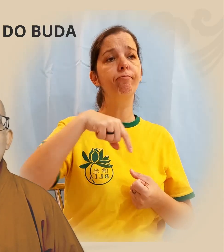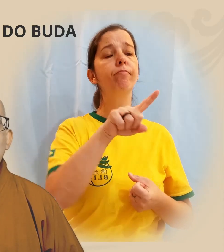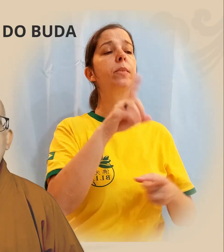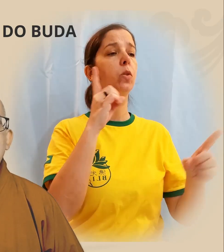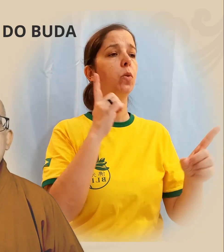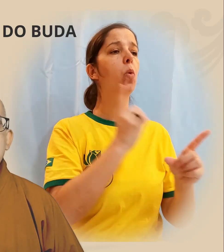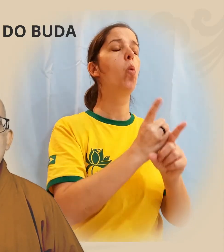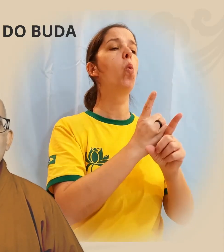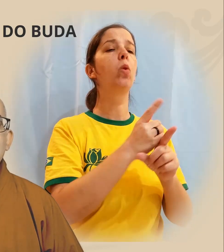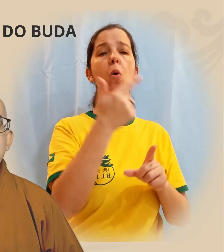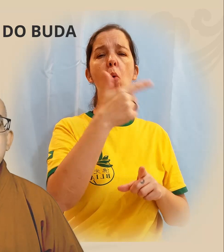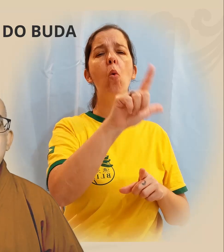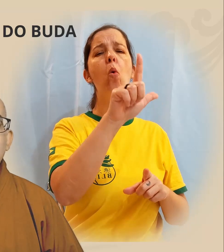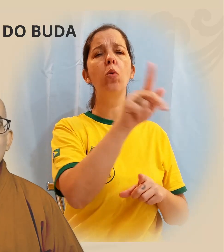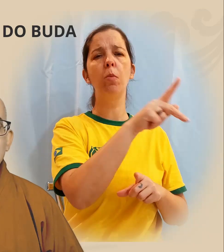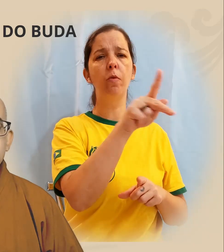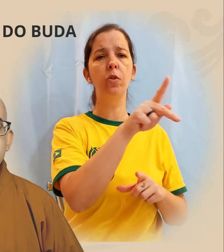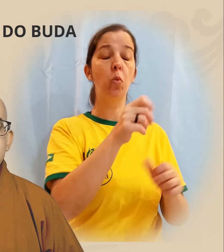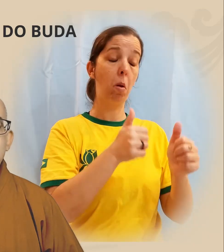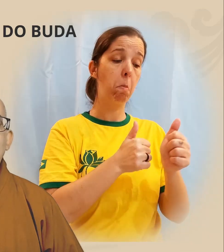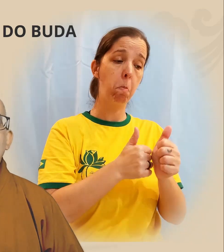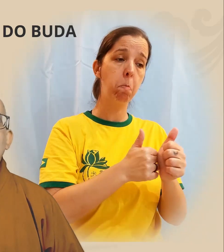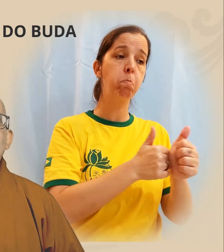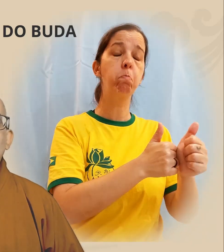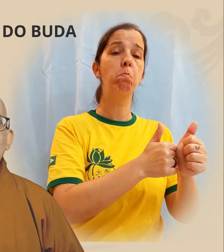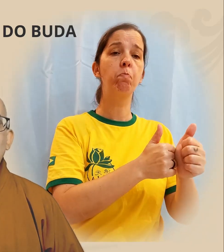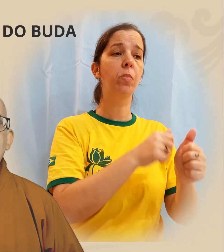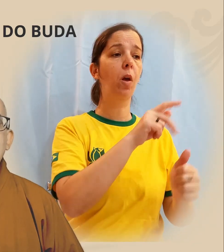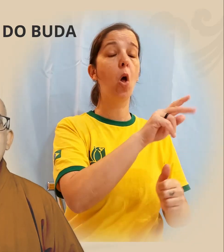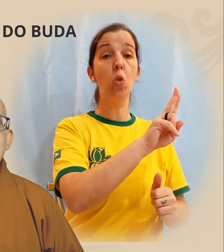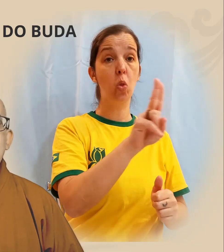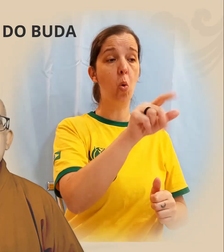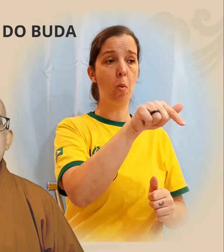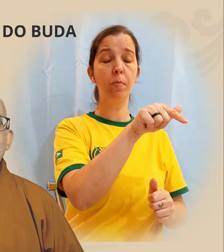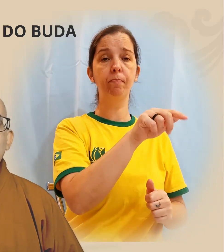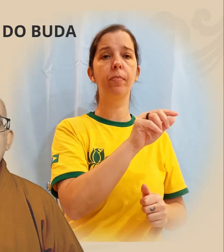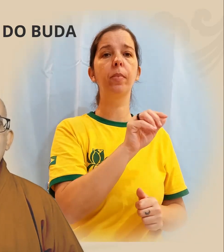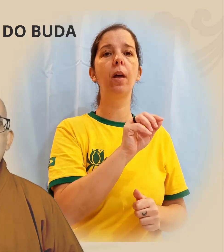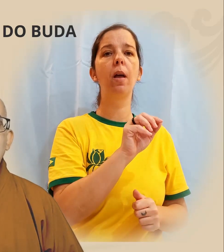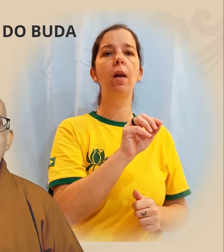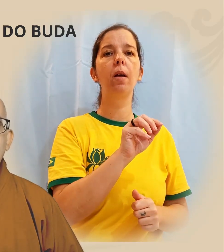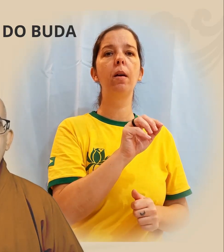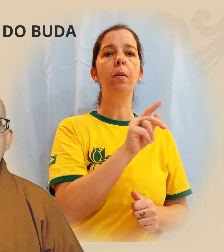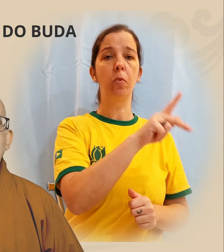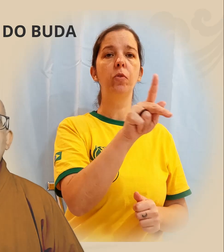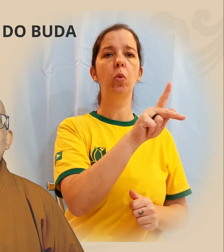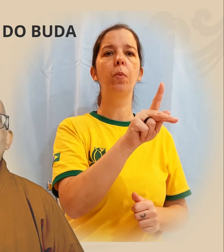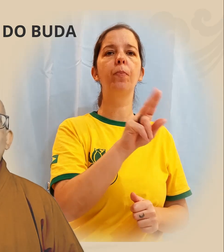se torna seu discípulo. O nome desse professor